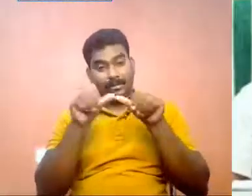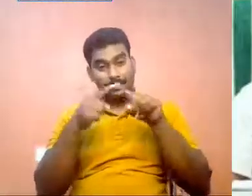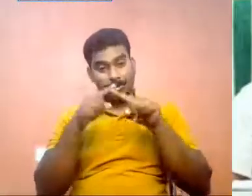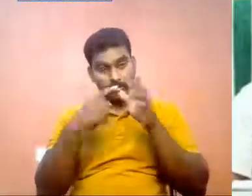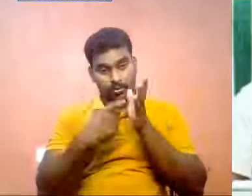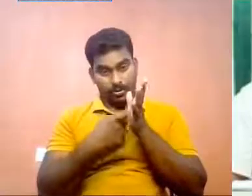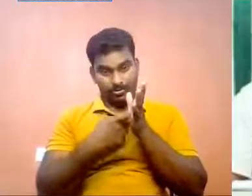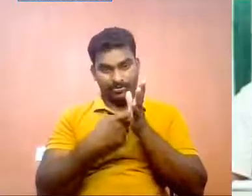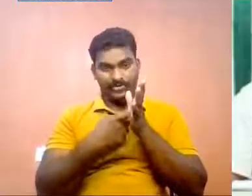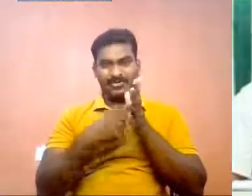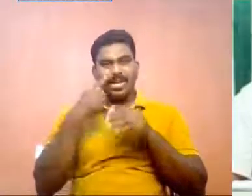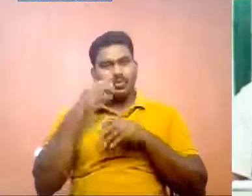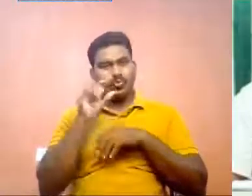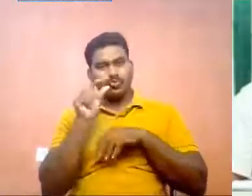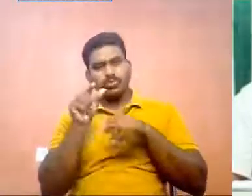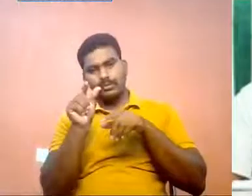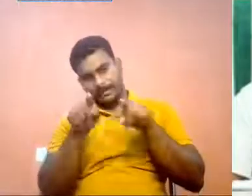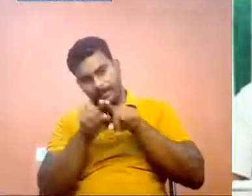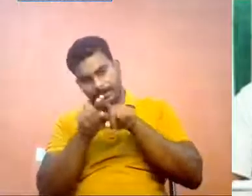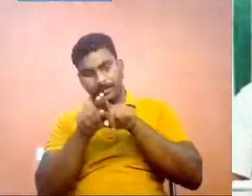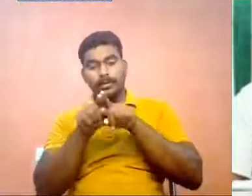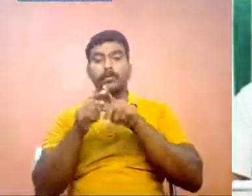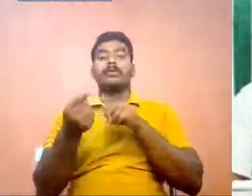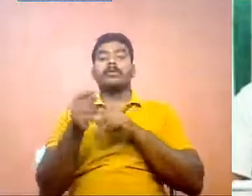സെൻട്രൽ യൂണിവേഴ്സിറ്റിയെ